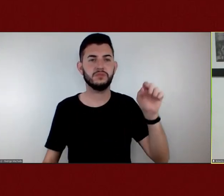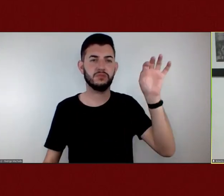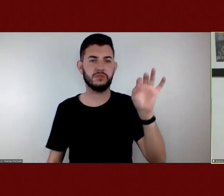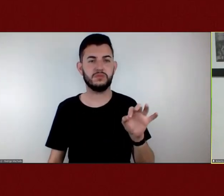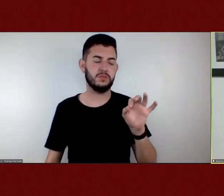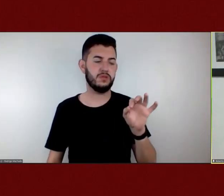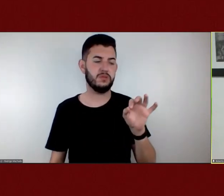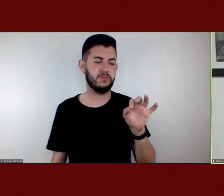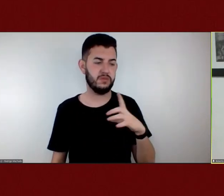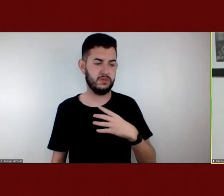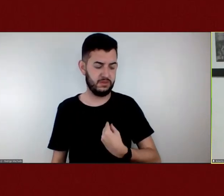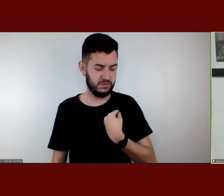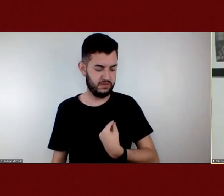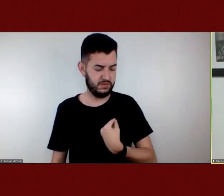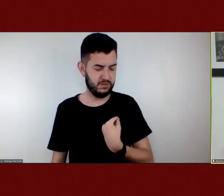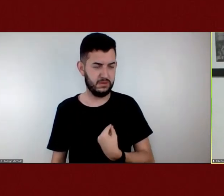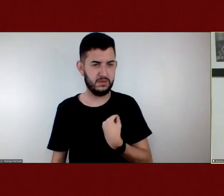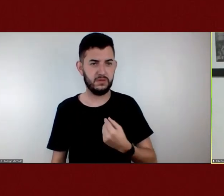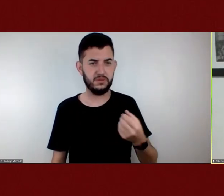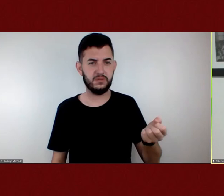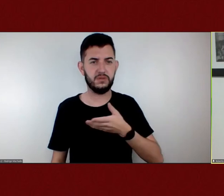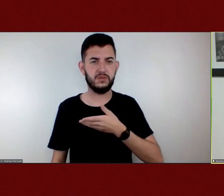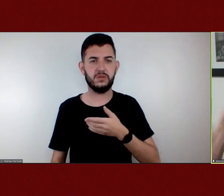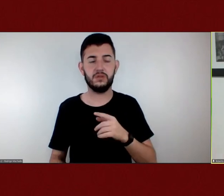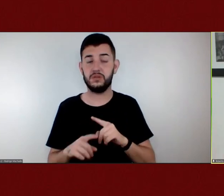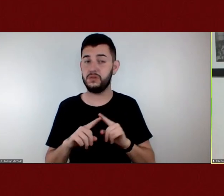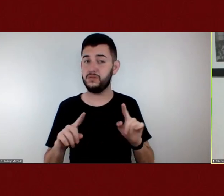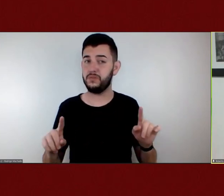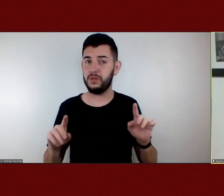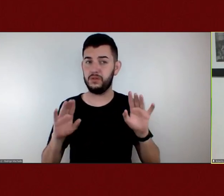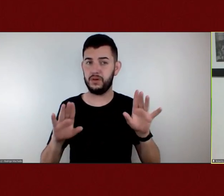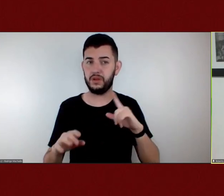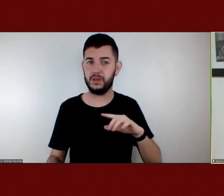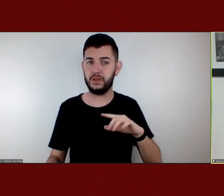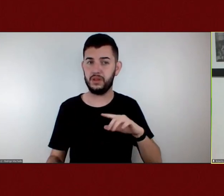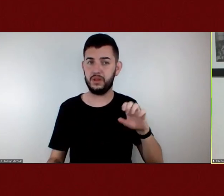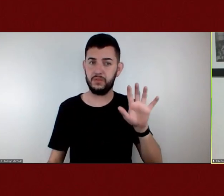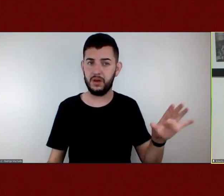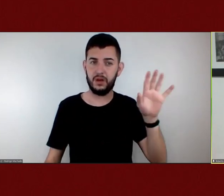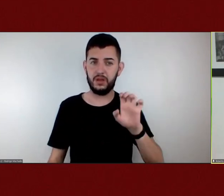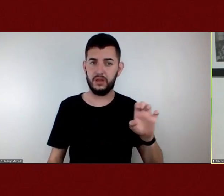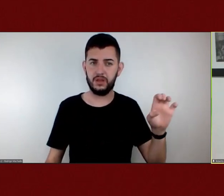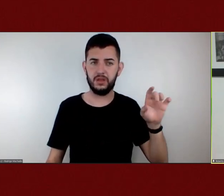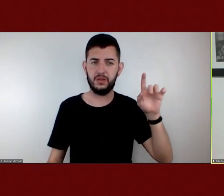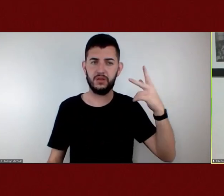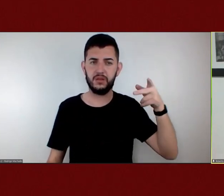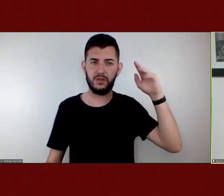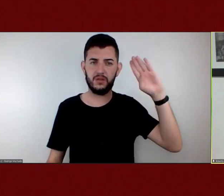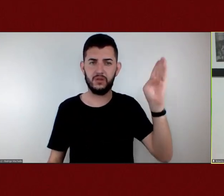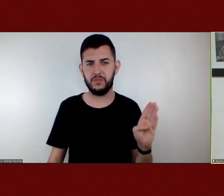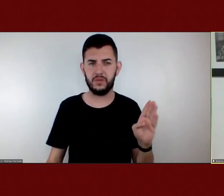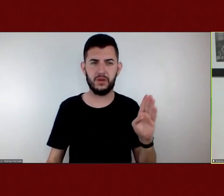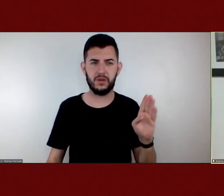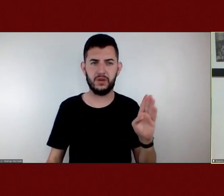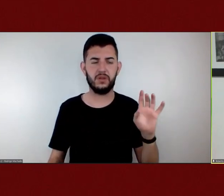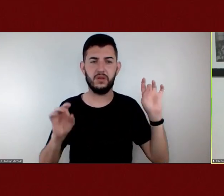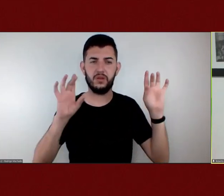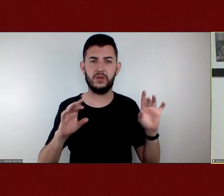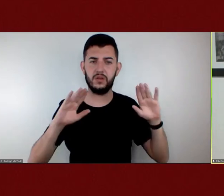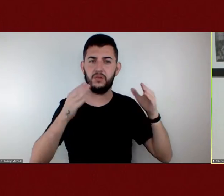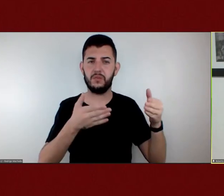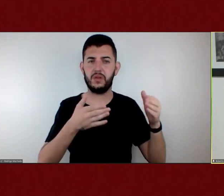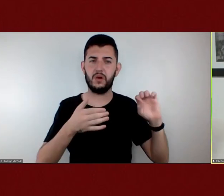realidade. Porque nós temos alguns setores da esquerda, e no Brasil em especial, na América Latina, inclusive